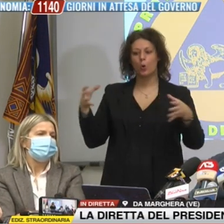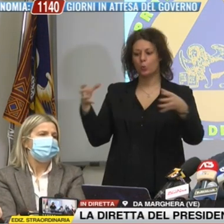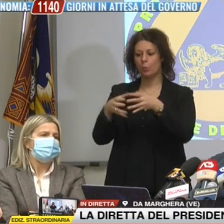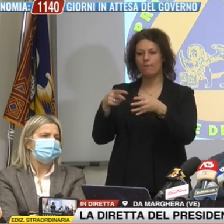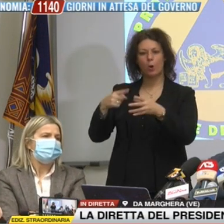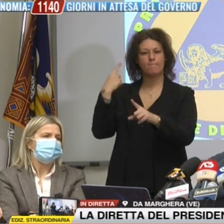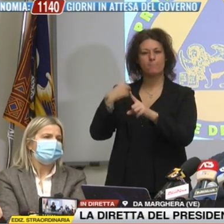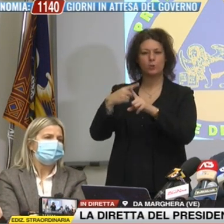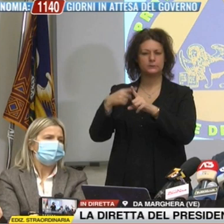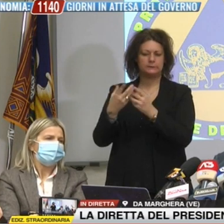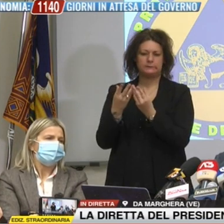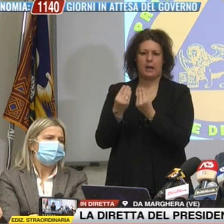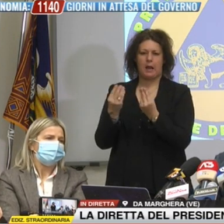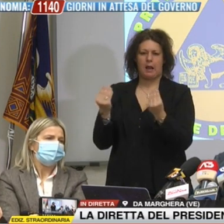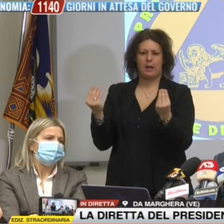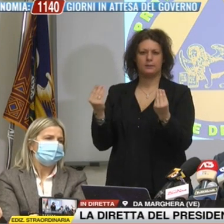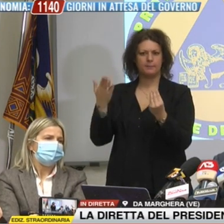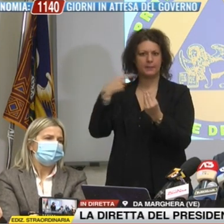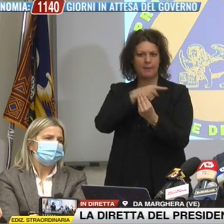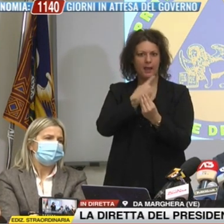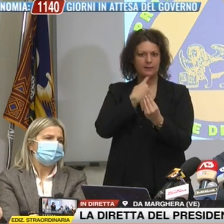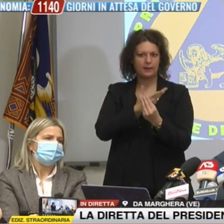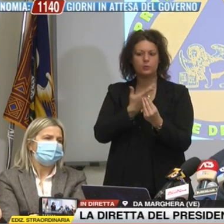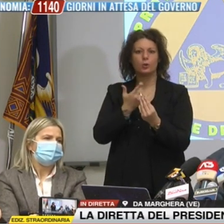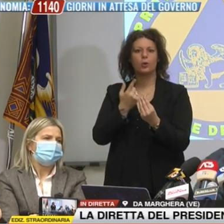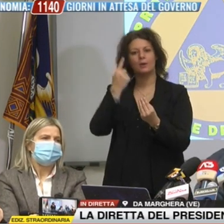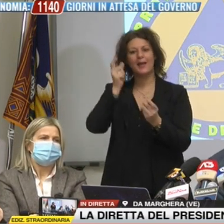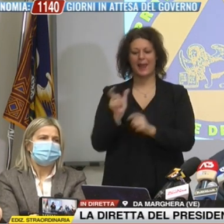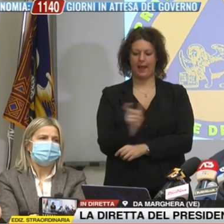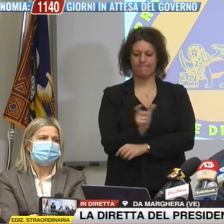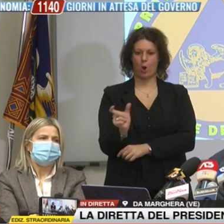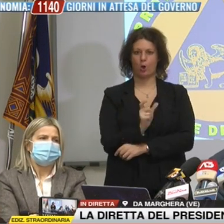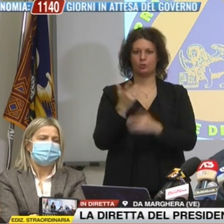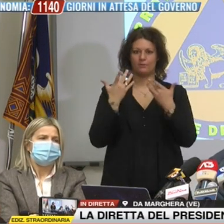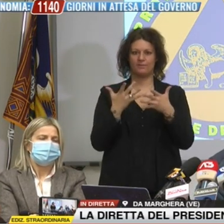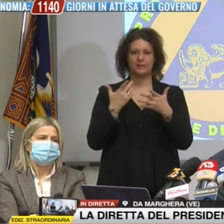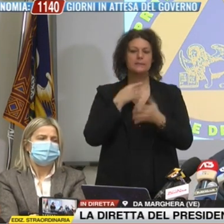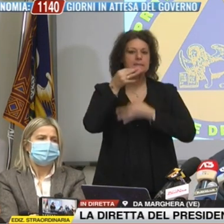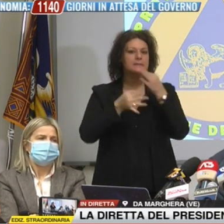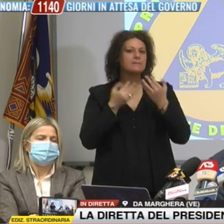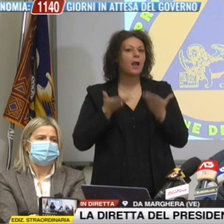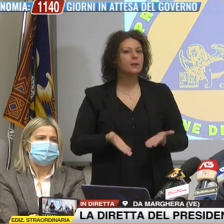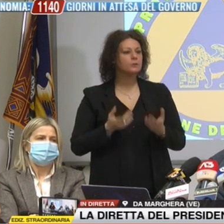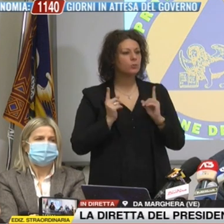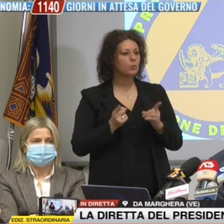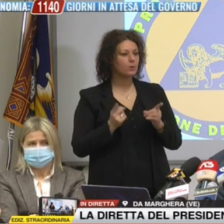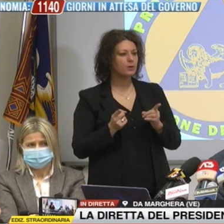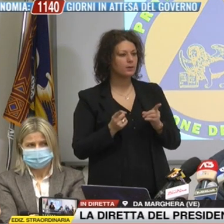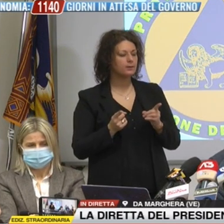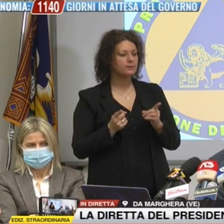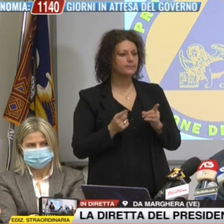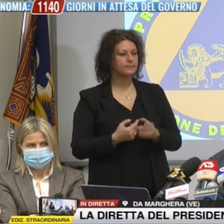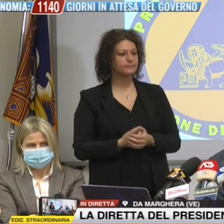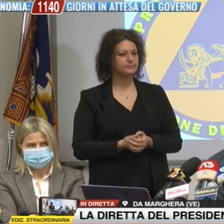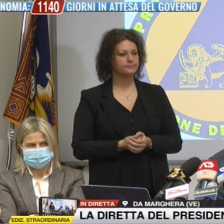cioè il rapporto che lei ci ha fatto, cosa ci lascia intendere? Cioè queste sono, e vorrei capire qual è il punto di